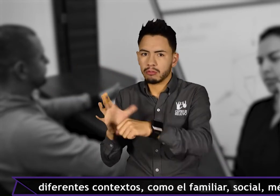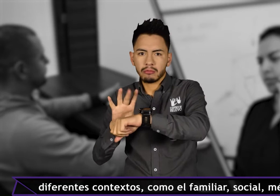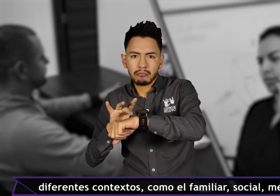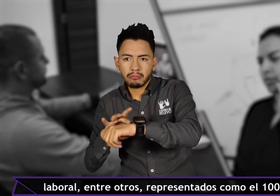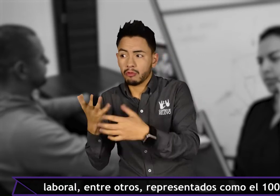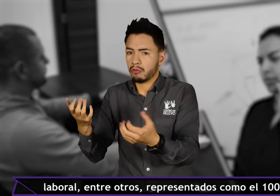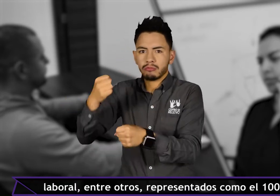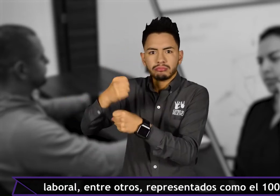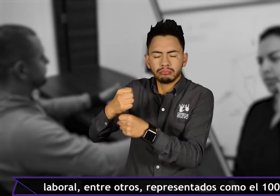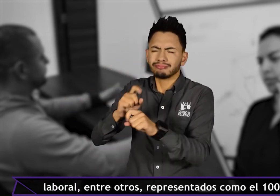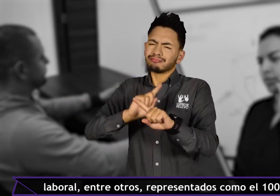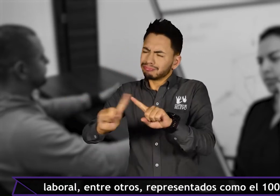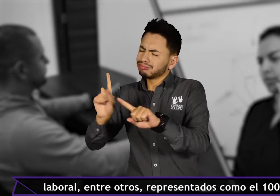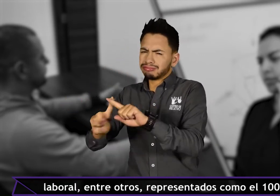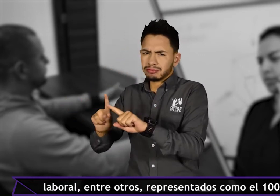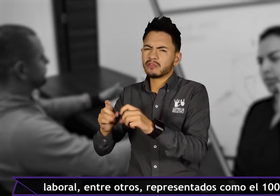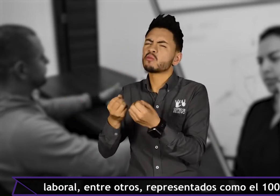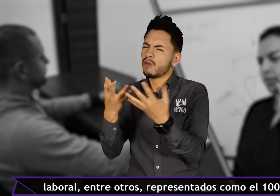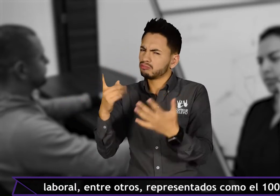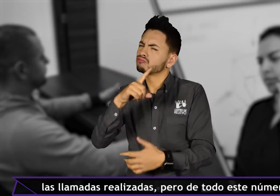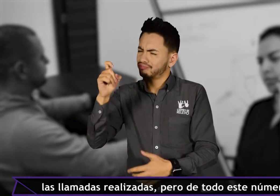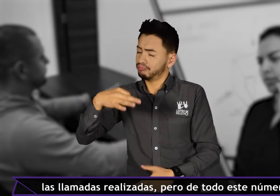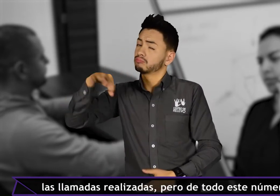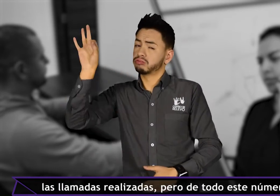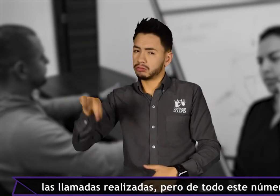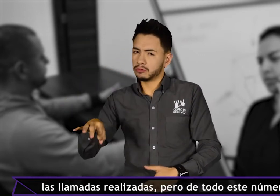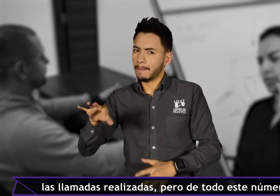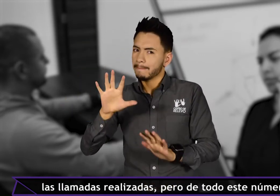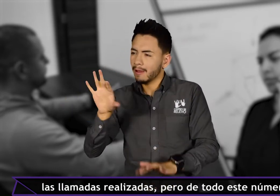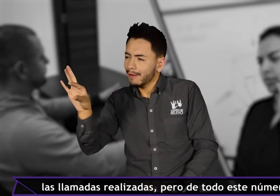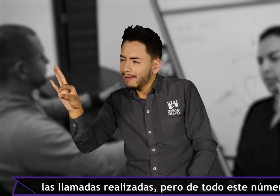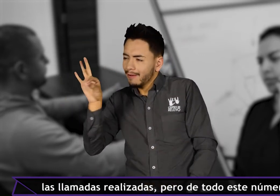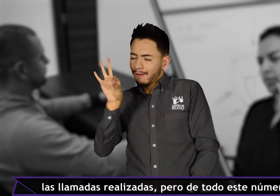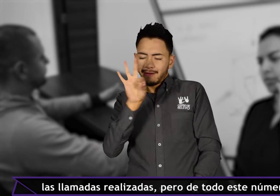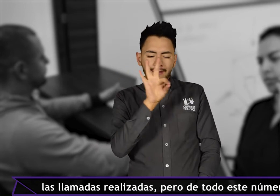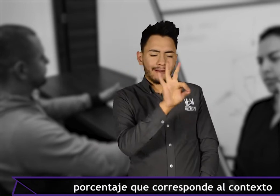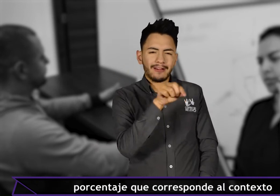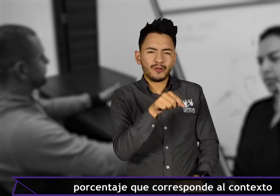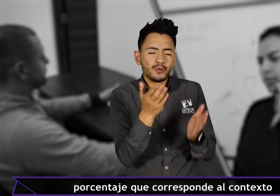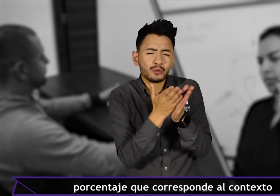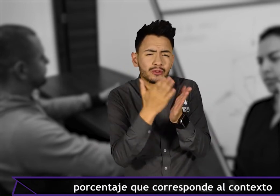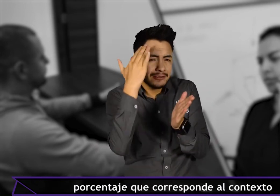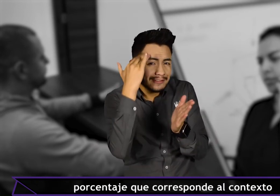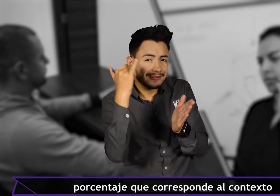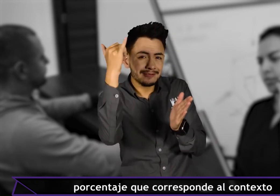médico, laboral, entre otros, representados como el 100% de las llamadas realizadas. Pero de todo este número, el porcentaje que